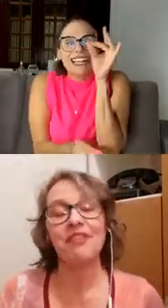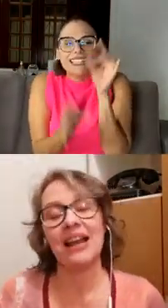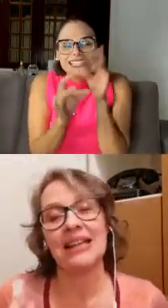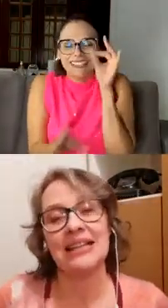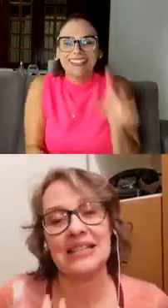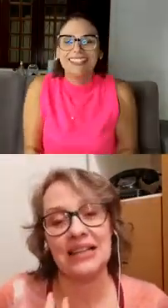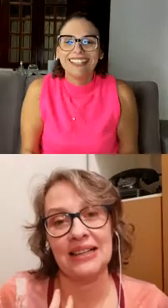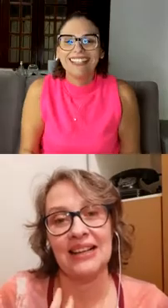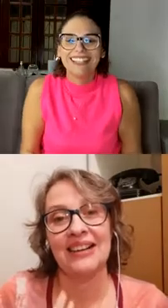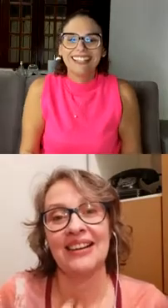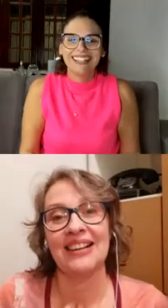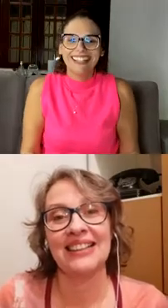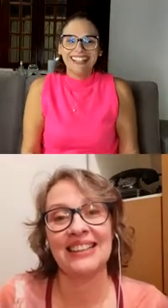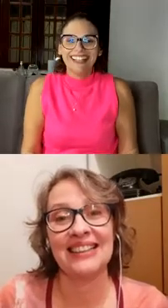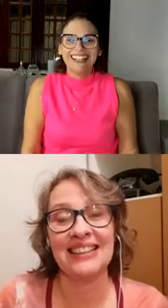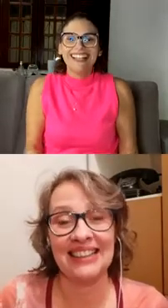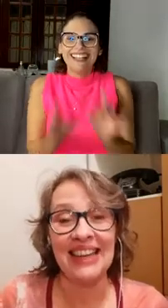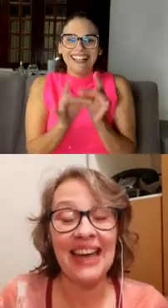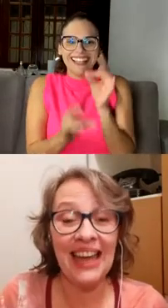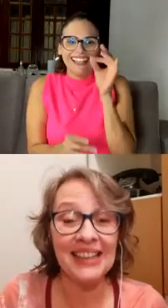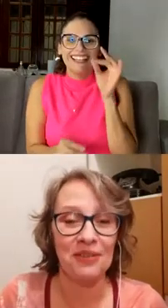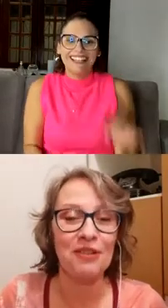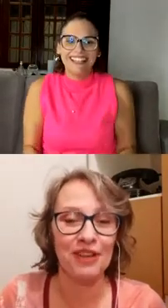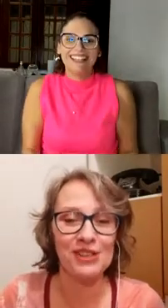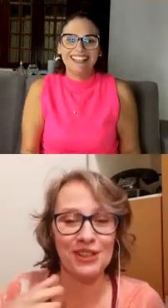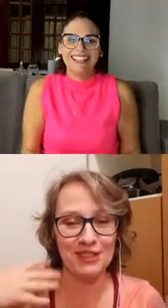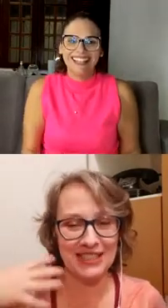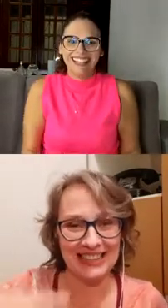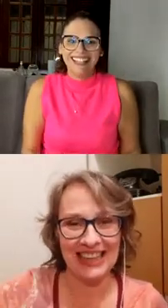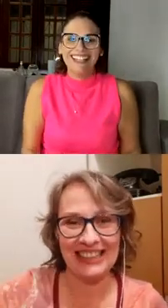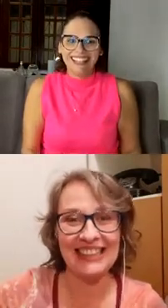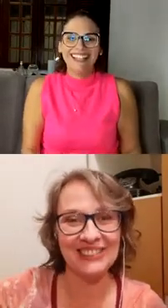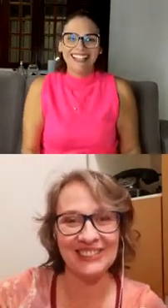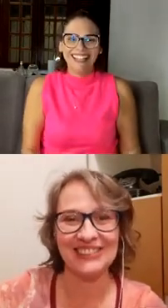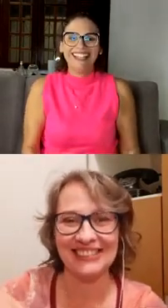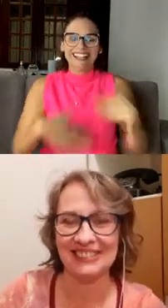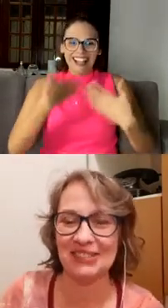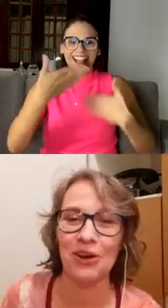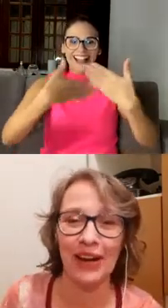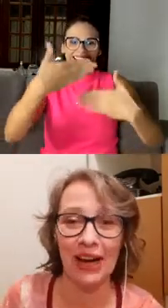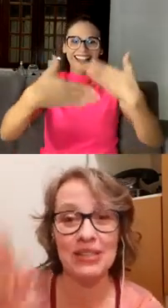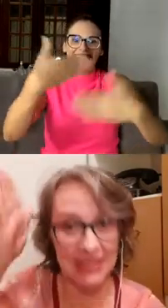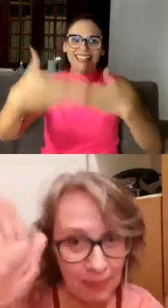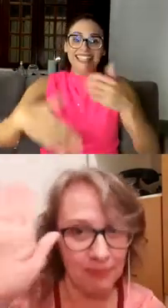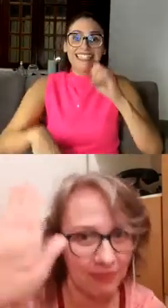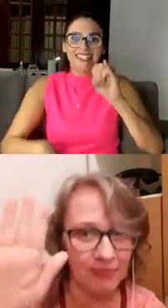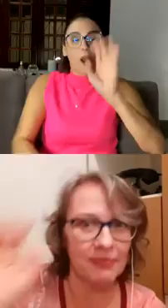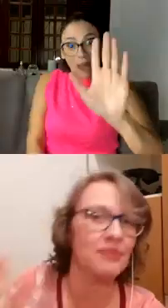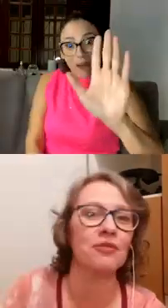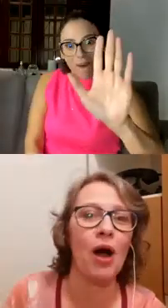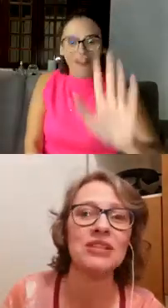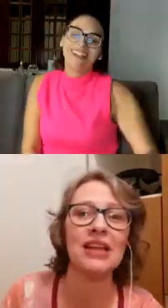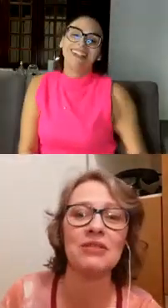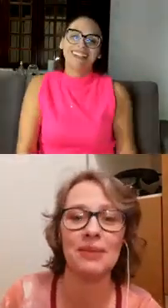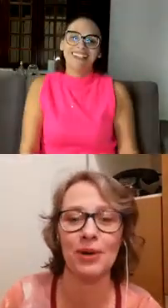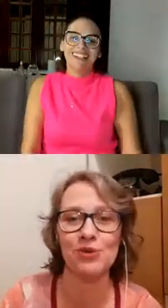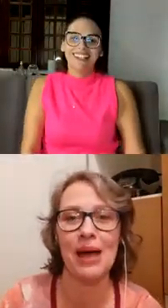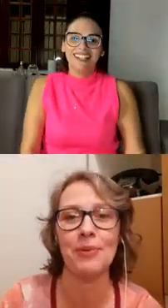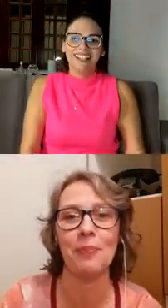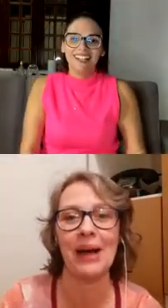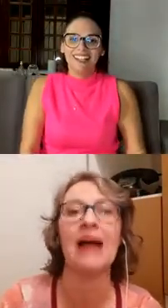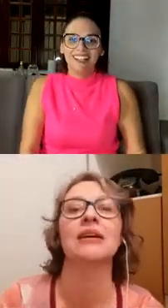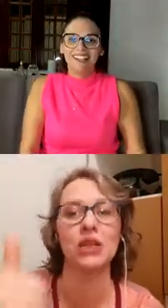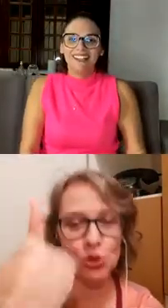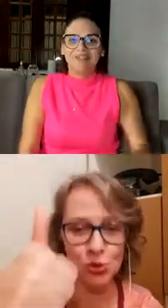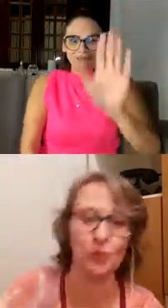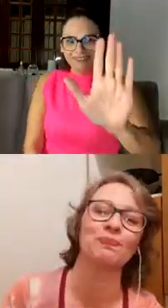detalhe, falar assim, dessa... né? Então, eu vejo que você está indo. Qualquer coisa, você... Qual o sinal que você pode usar para eu